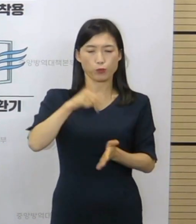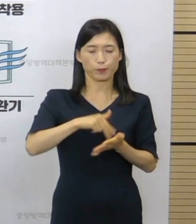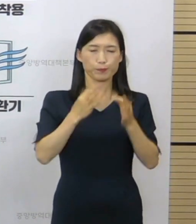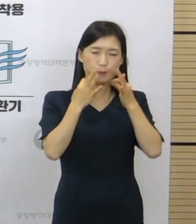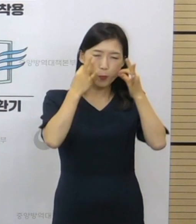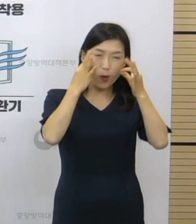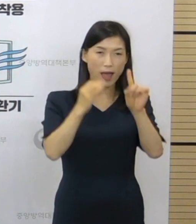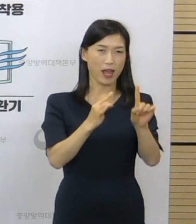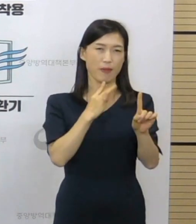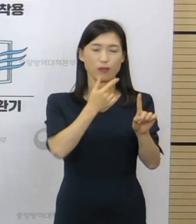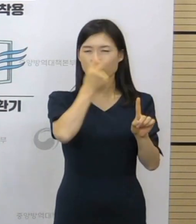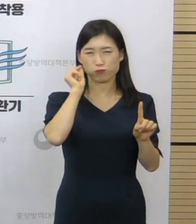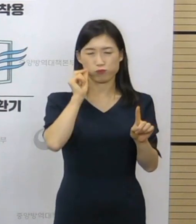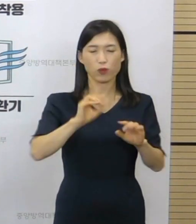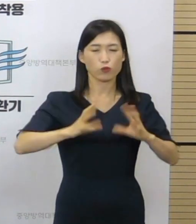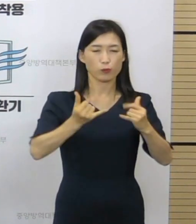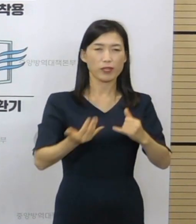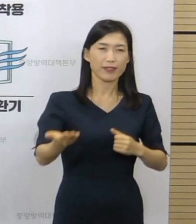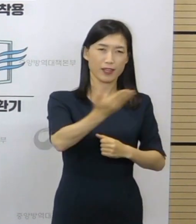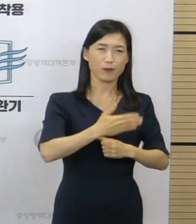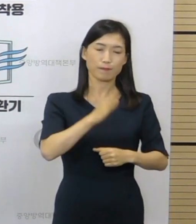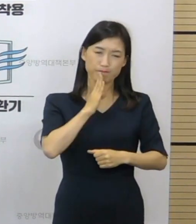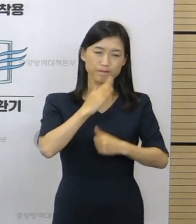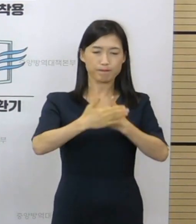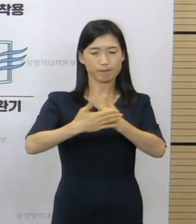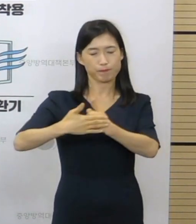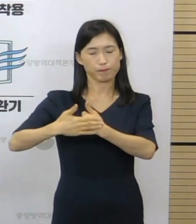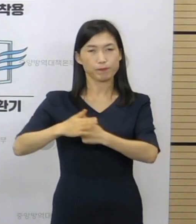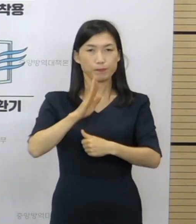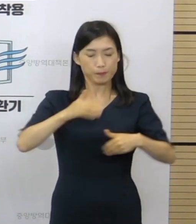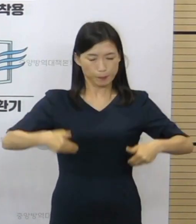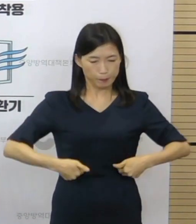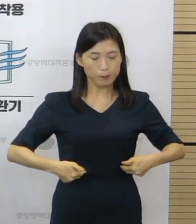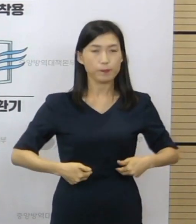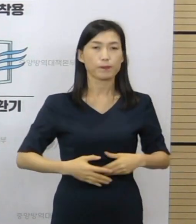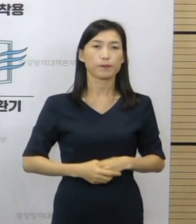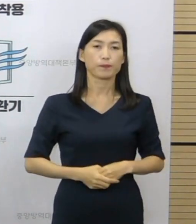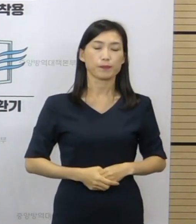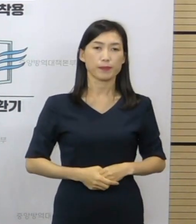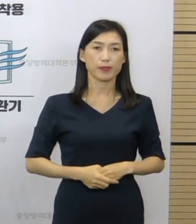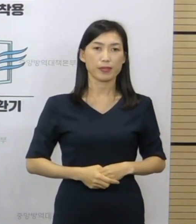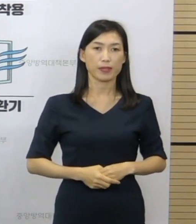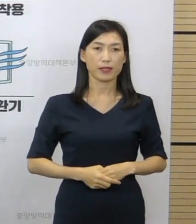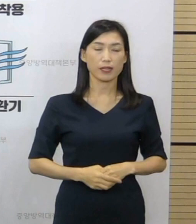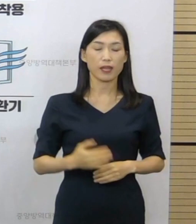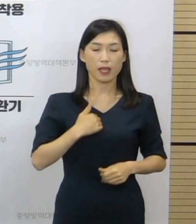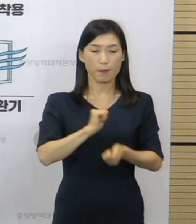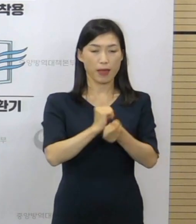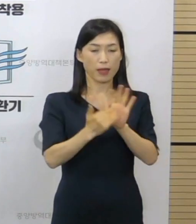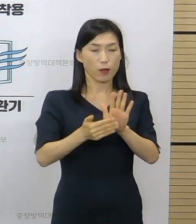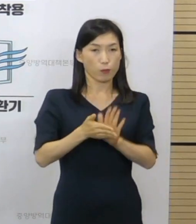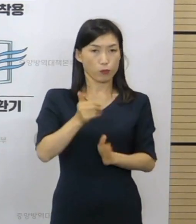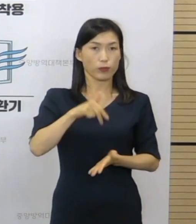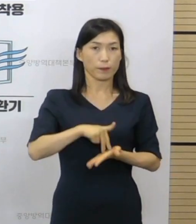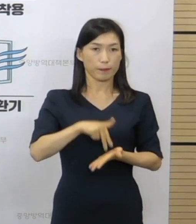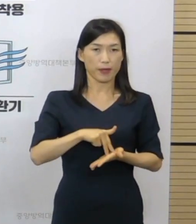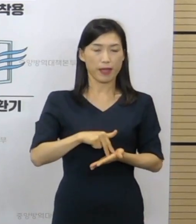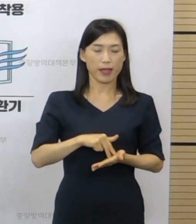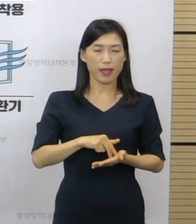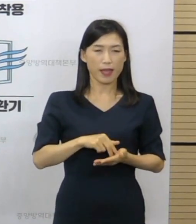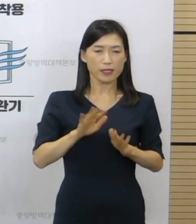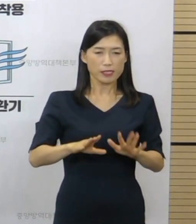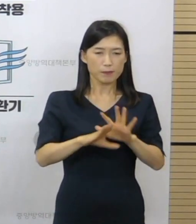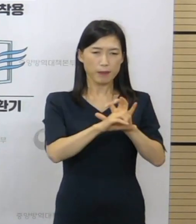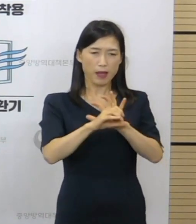국민 여러분의 적극적인 협력이 꼭 필요한 상황입니다 저희 방역당국은 cg 가 까